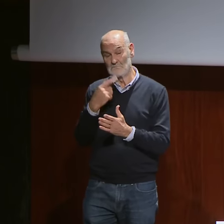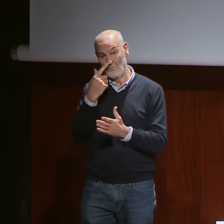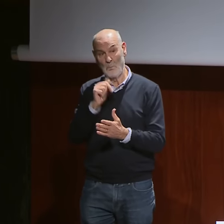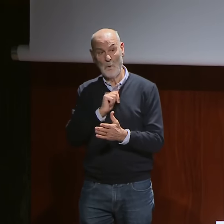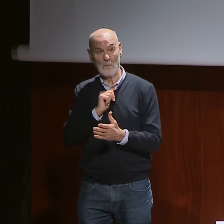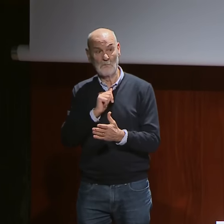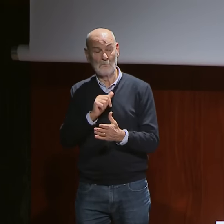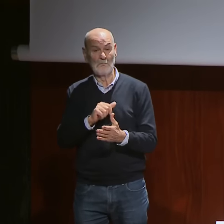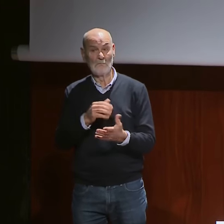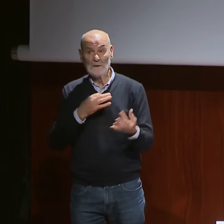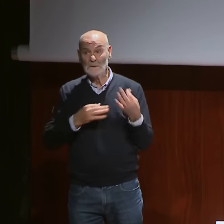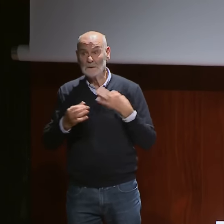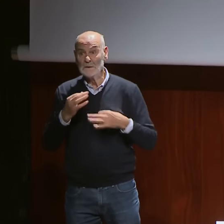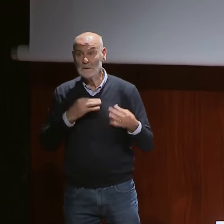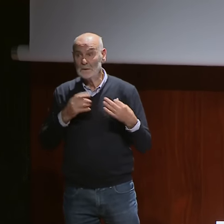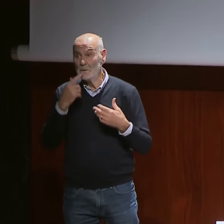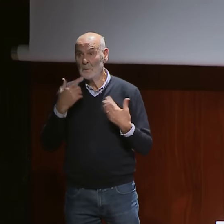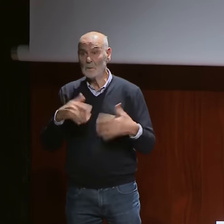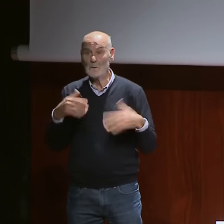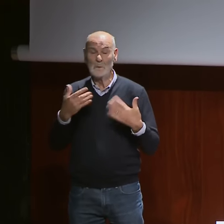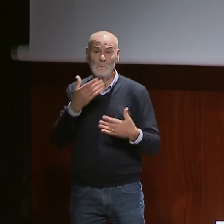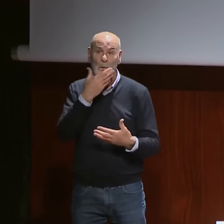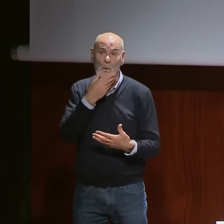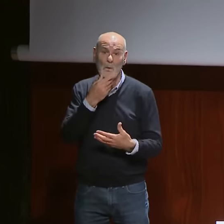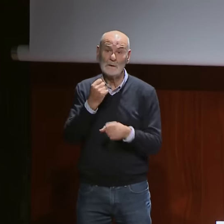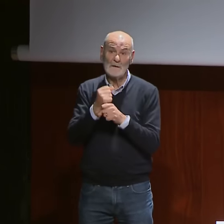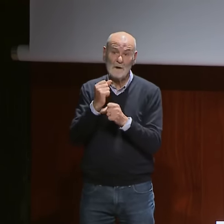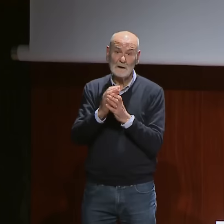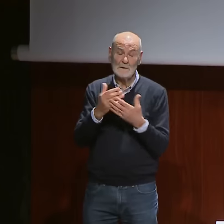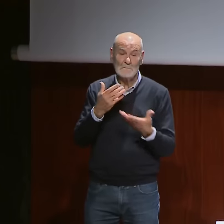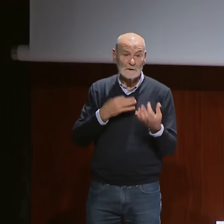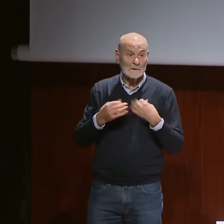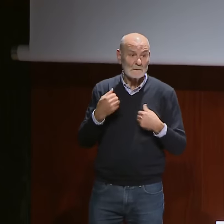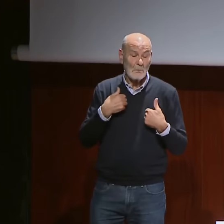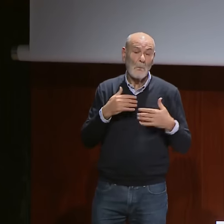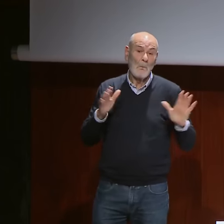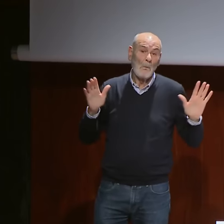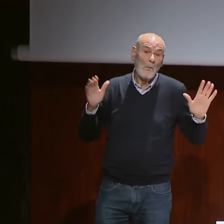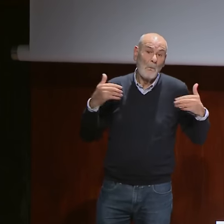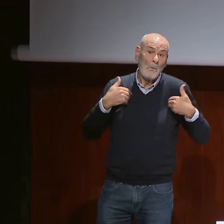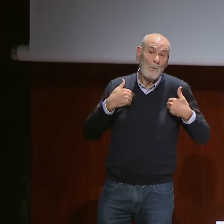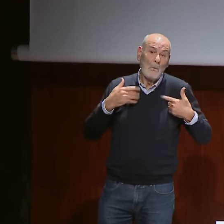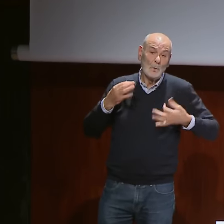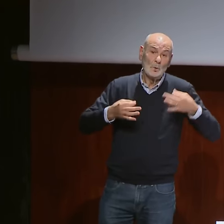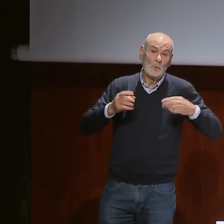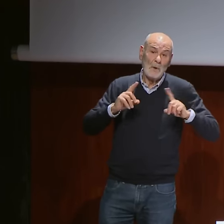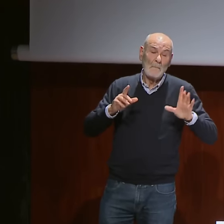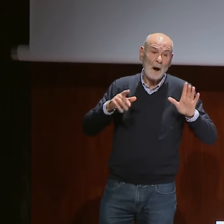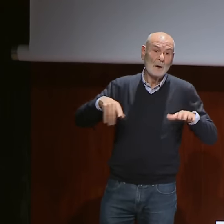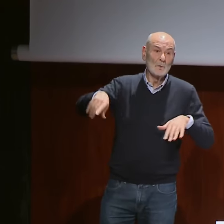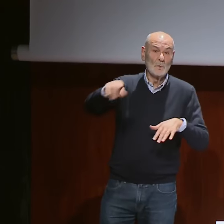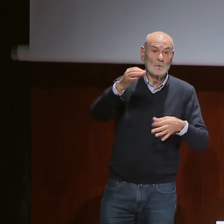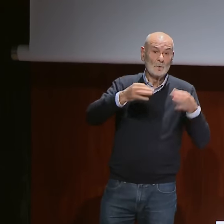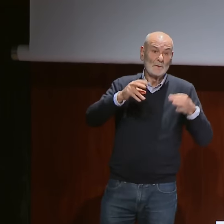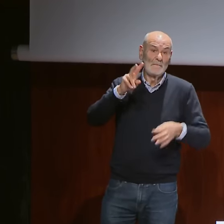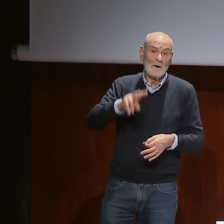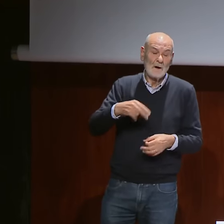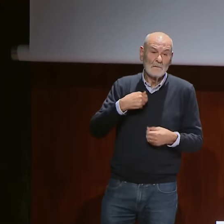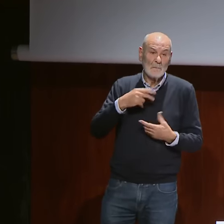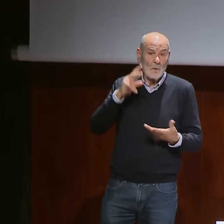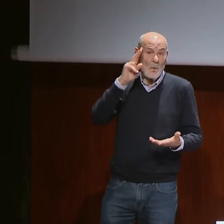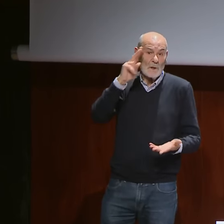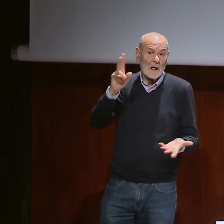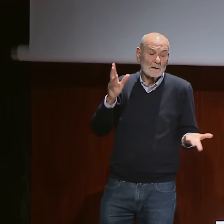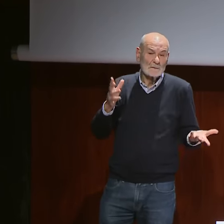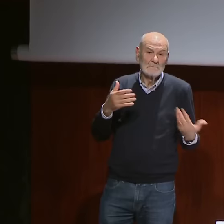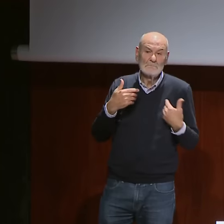Donc, je dois dire que, voilà, les gens m'ont dit que c'était un très, très beau travail. Moi, je ne juge pas, mais